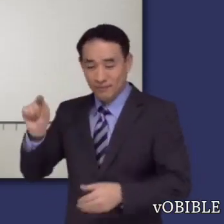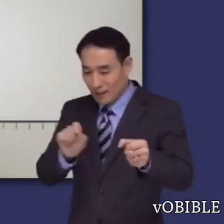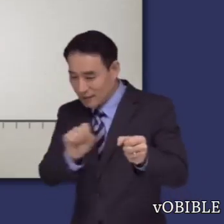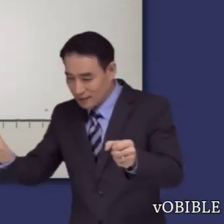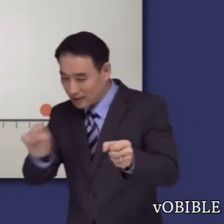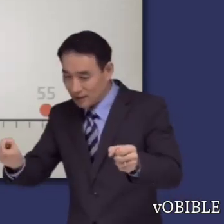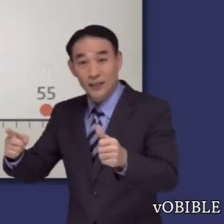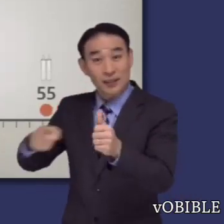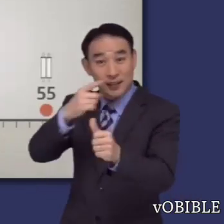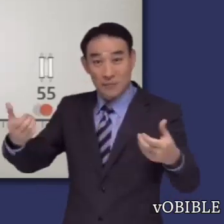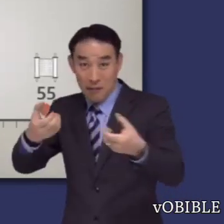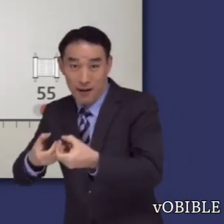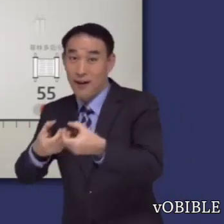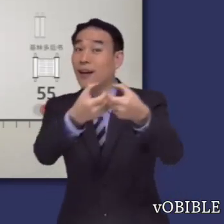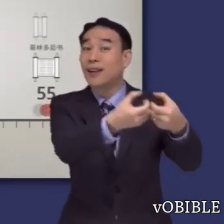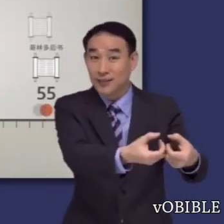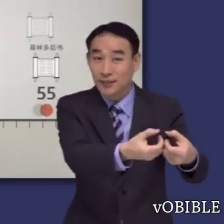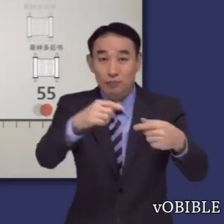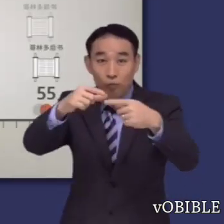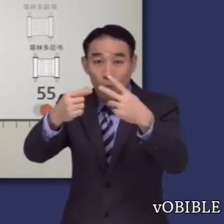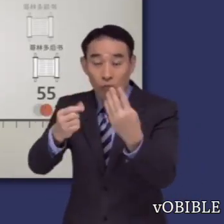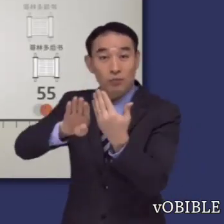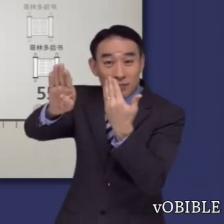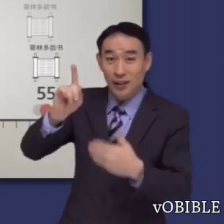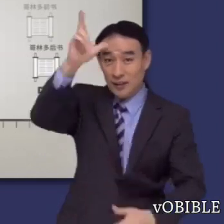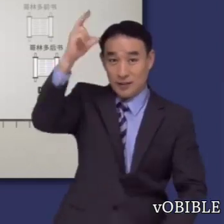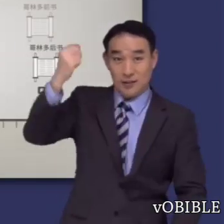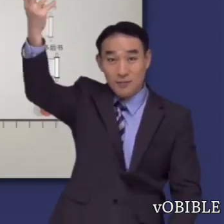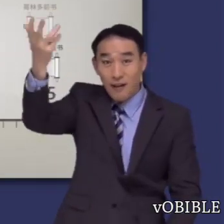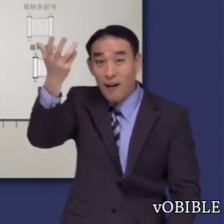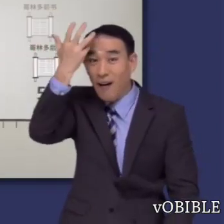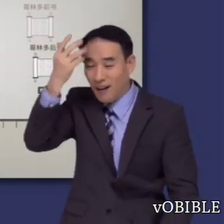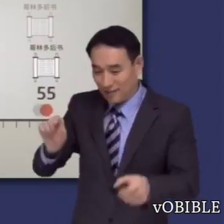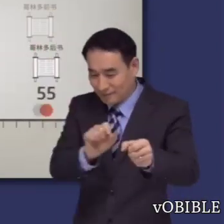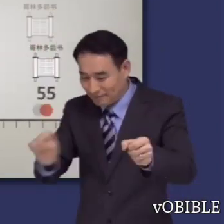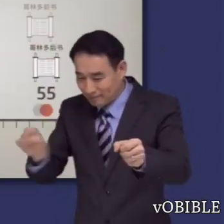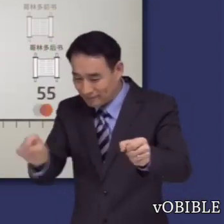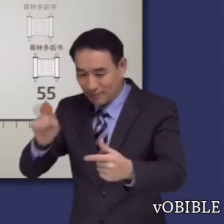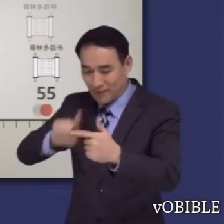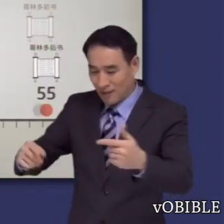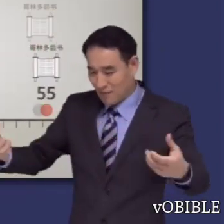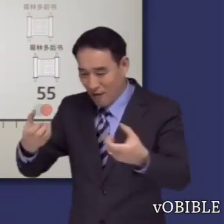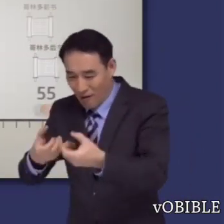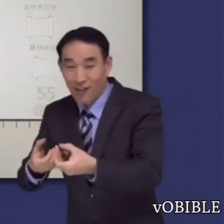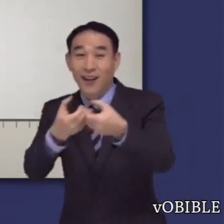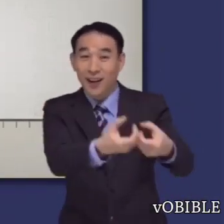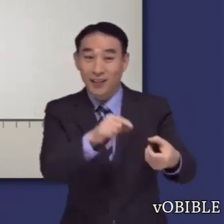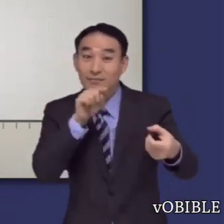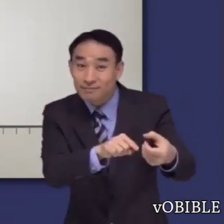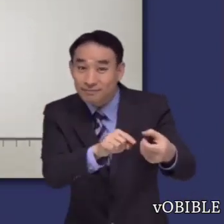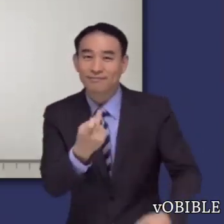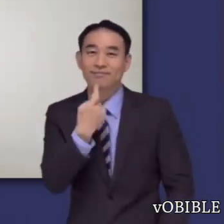保罗写下哥林多前书之后，过了几个月，受上帝指引写了哥林多后书。